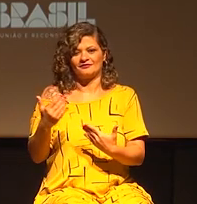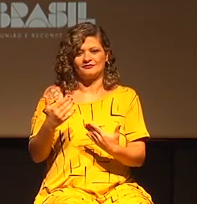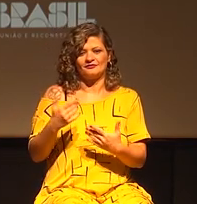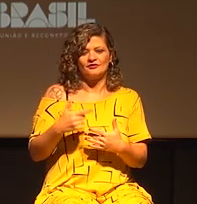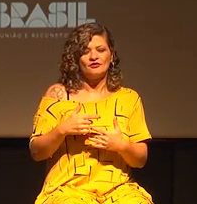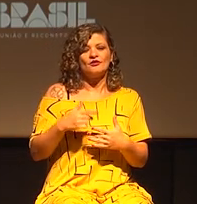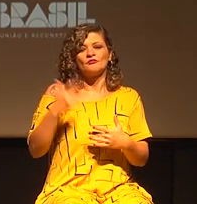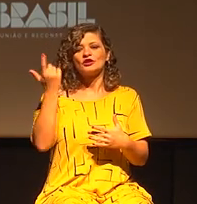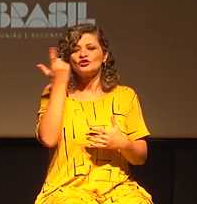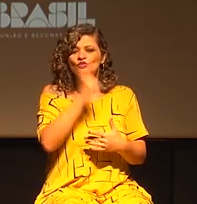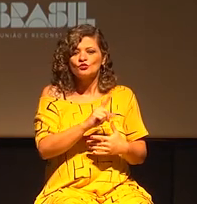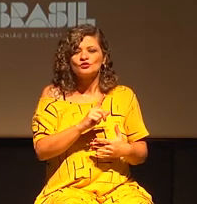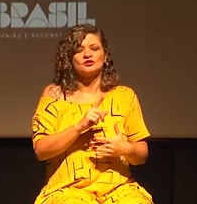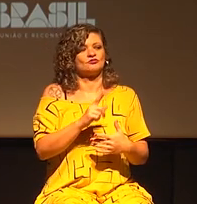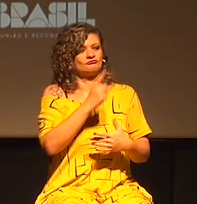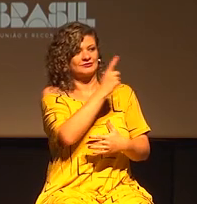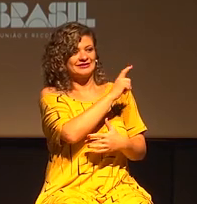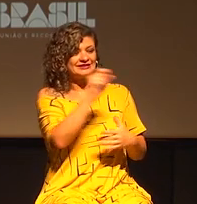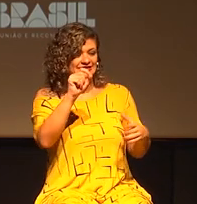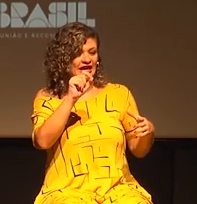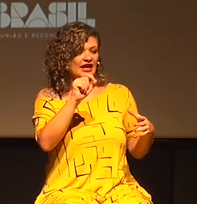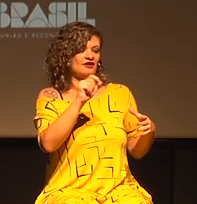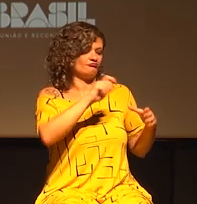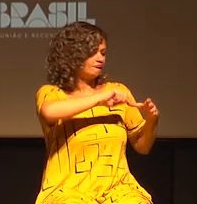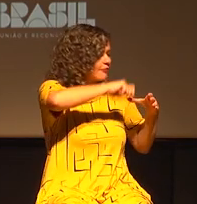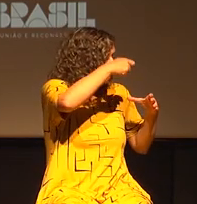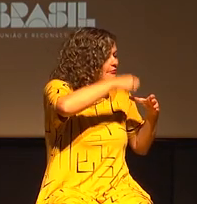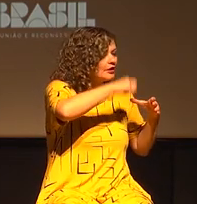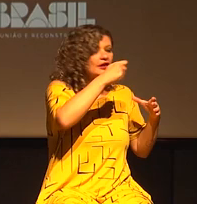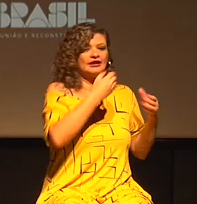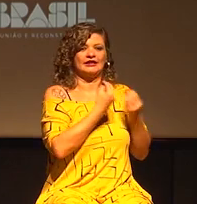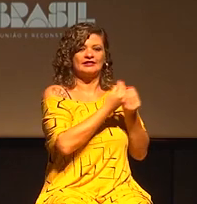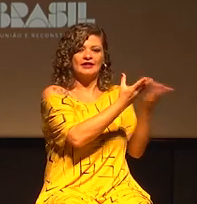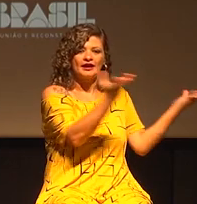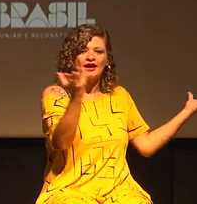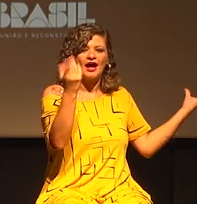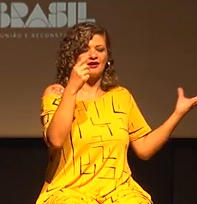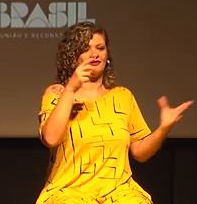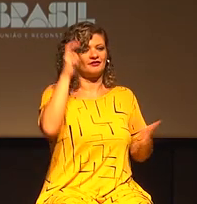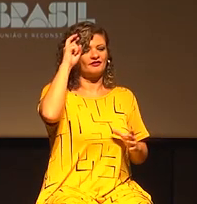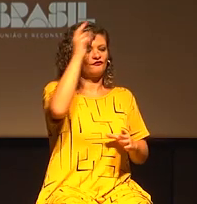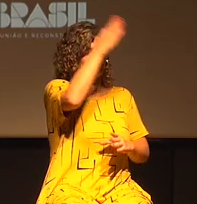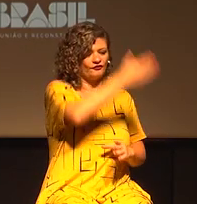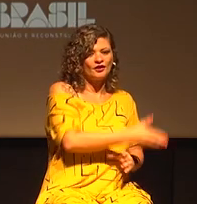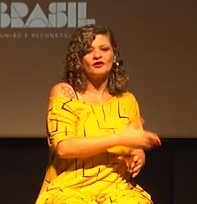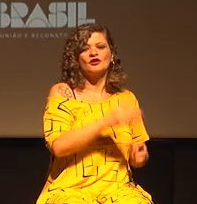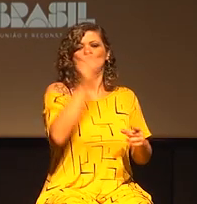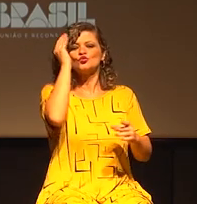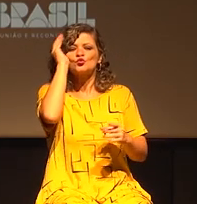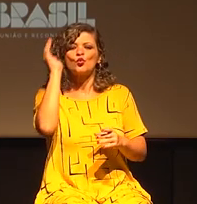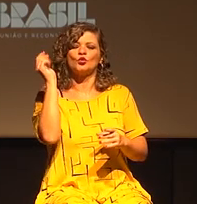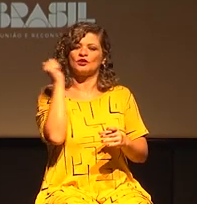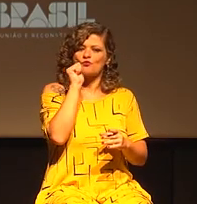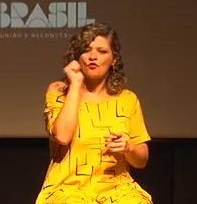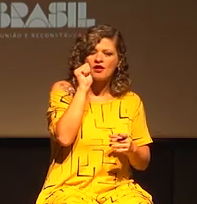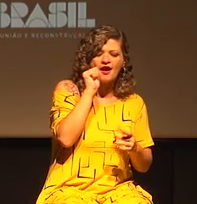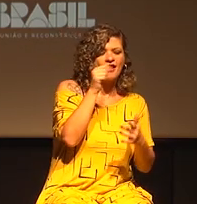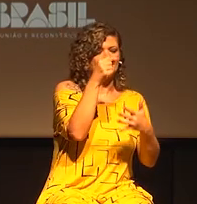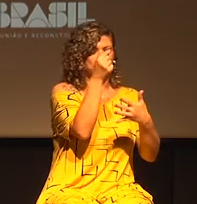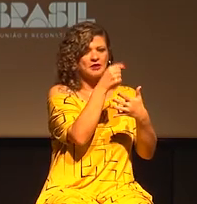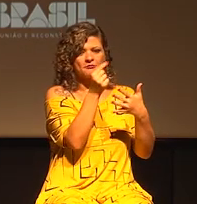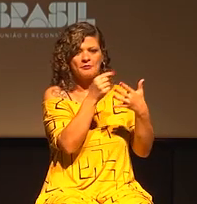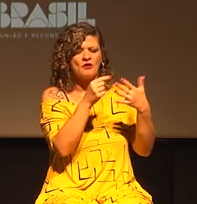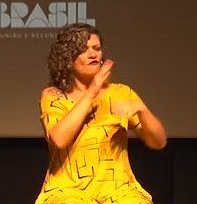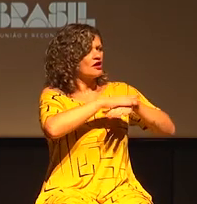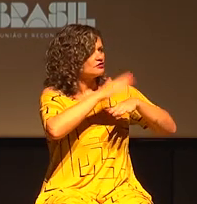muito custo sem marmitas à quintas-feiras atividade com as crianças escuta das mulheres uma uma série de coisas que